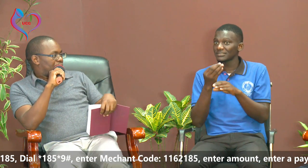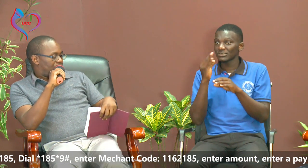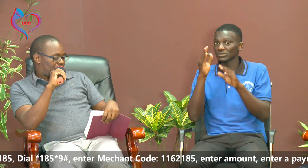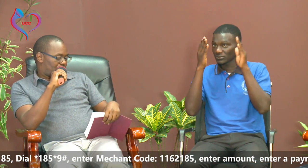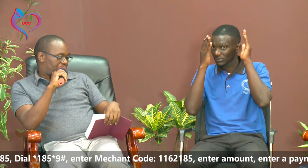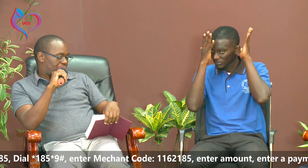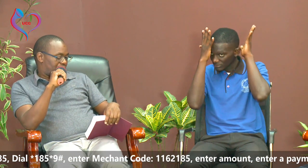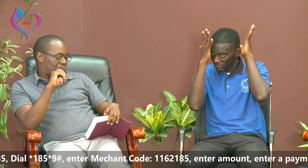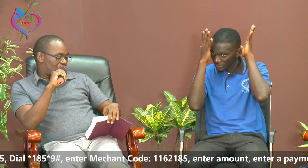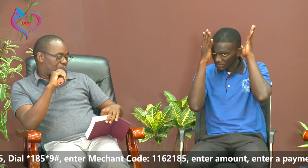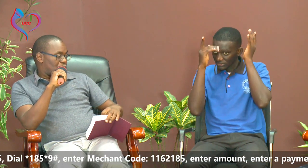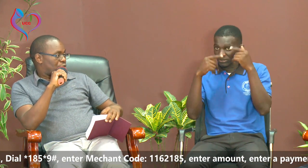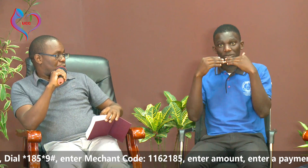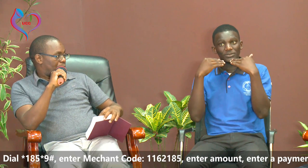okay era tumwebaza muzeeyi olw'omulimu gwatukolamu